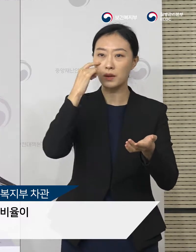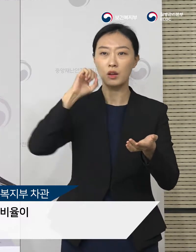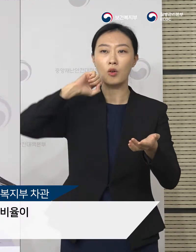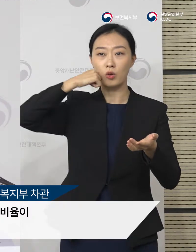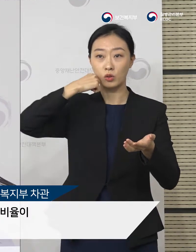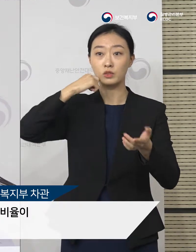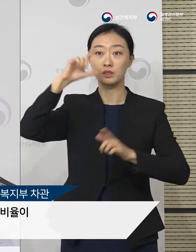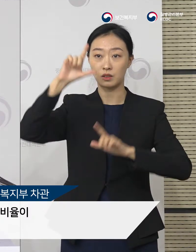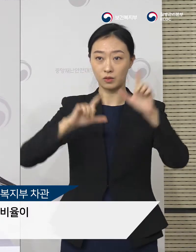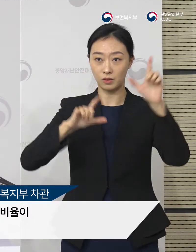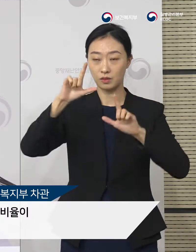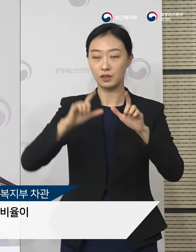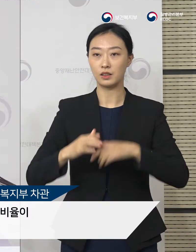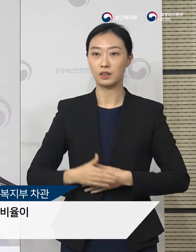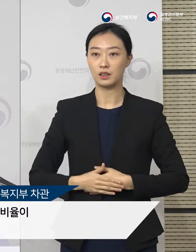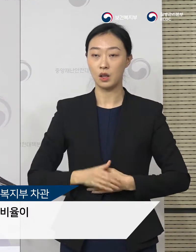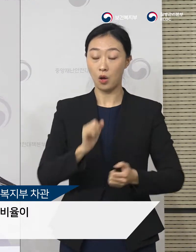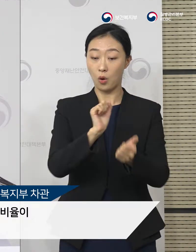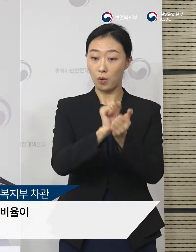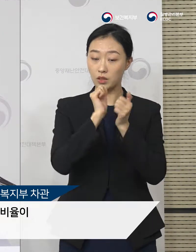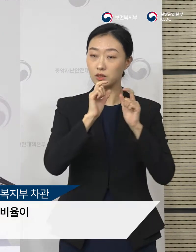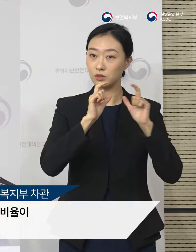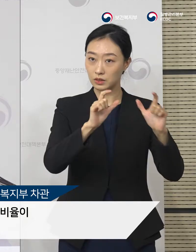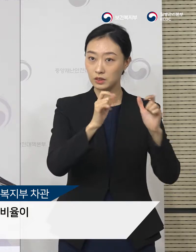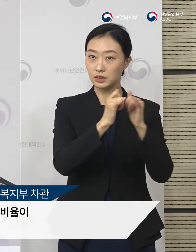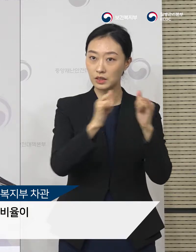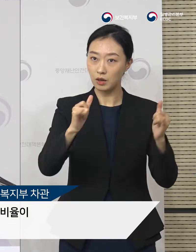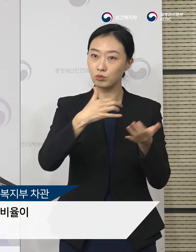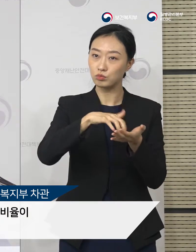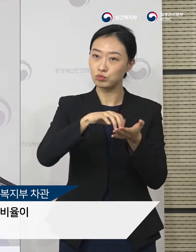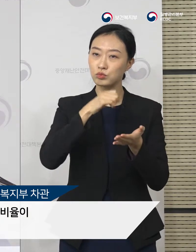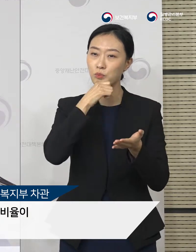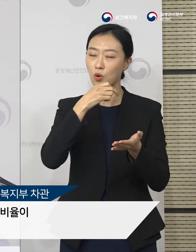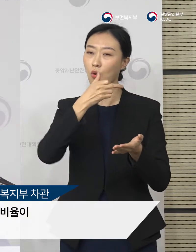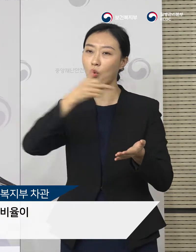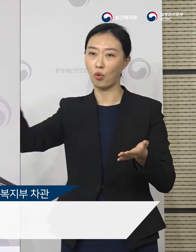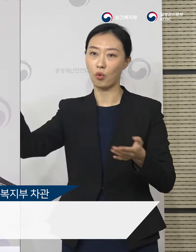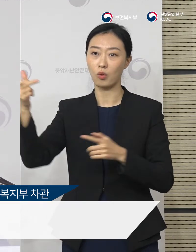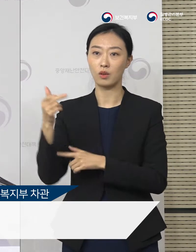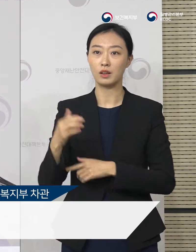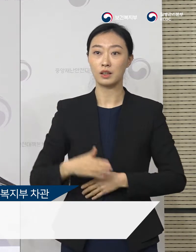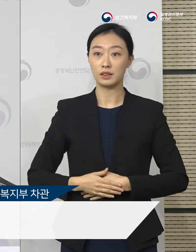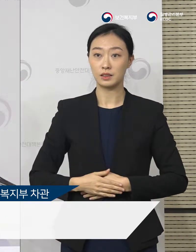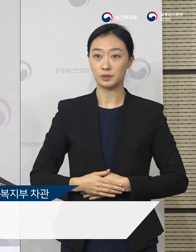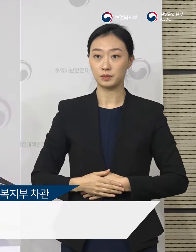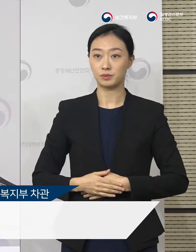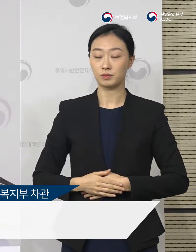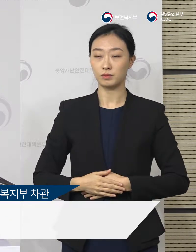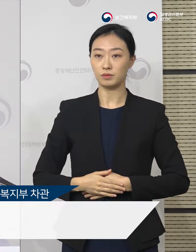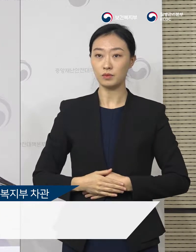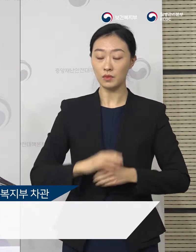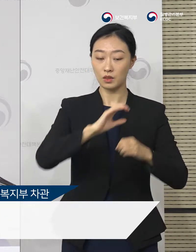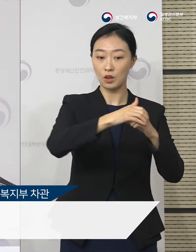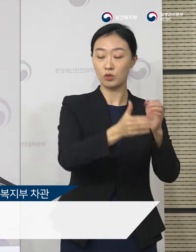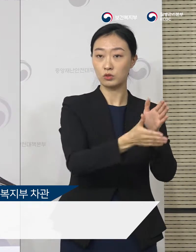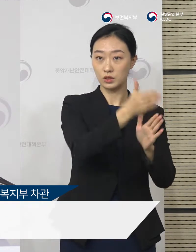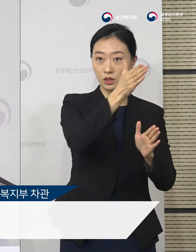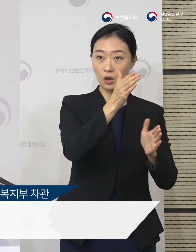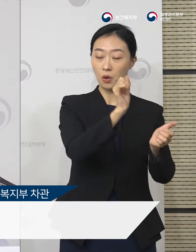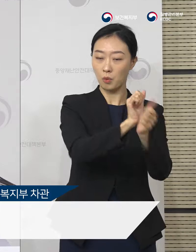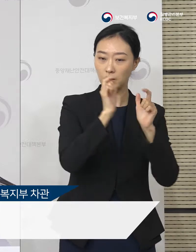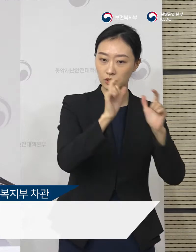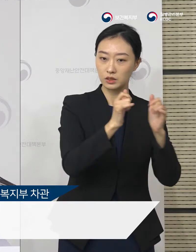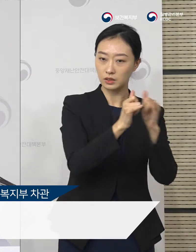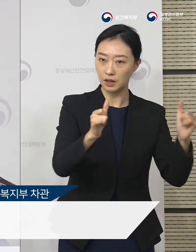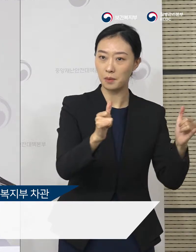겪고 있으나 확진 환자 비율이 매우 높은 것으로 나타나고 있습니다. 정부는 대구시의 확진 환자 발생에